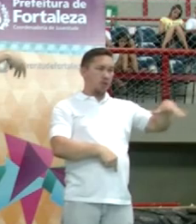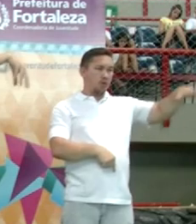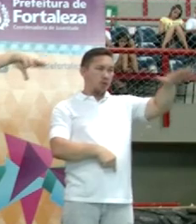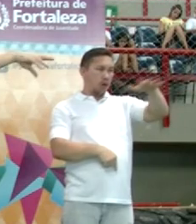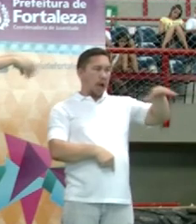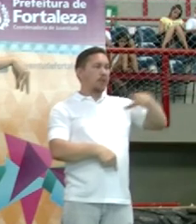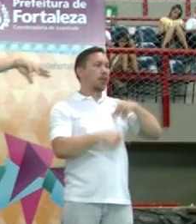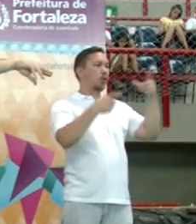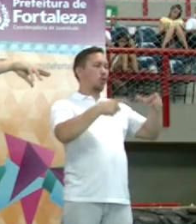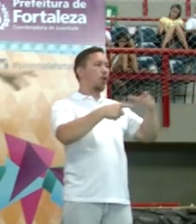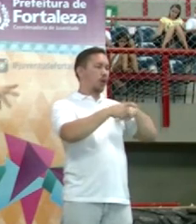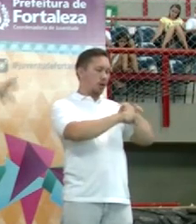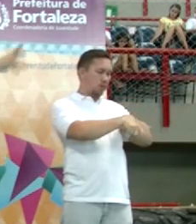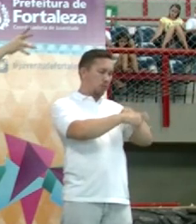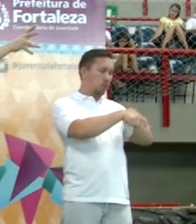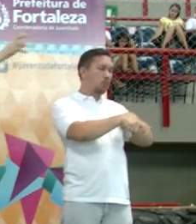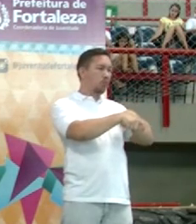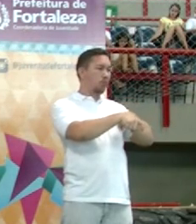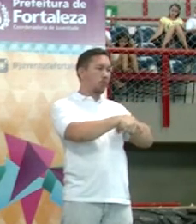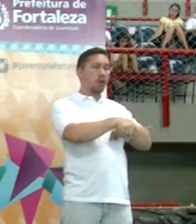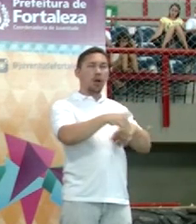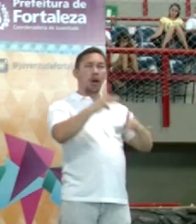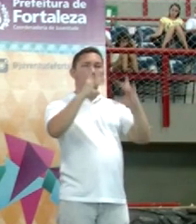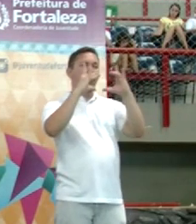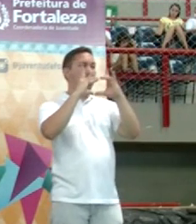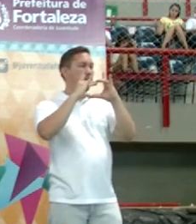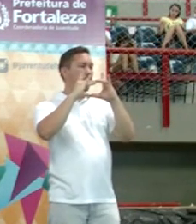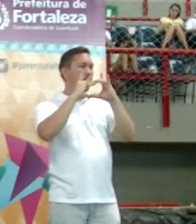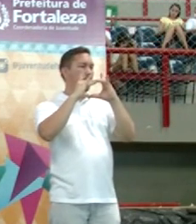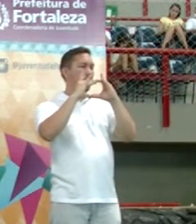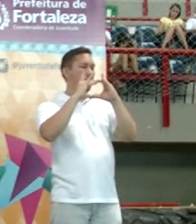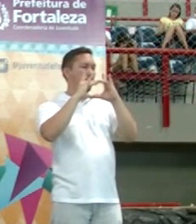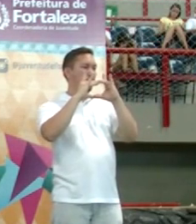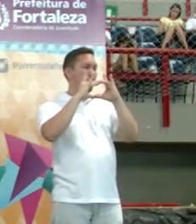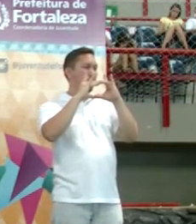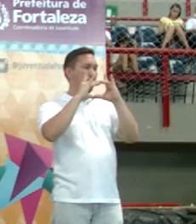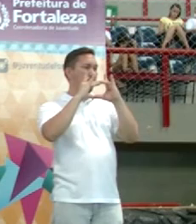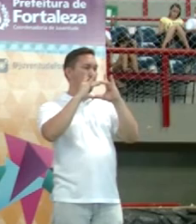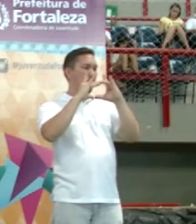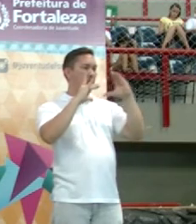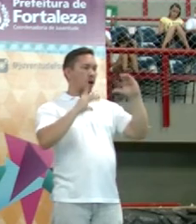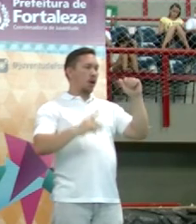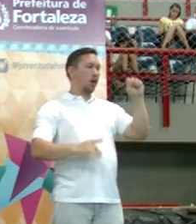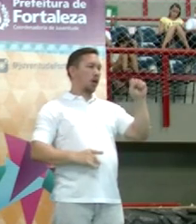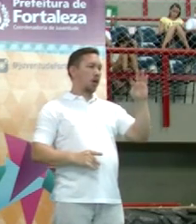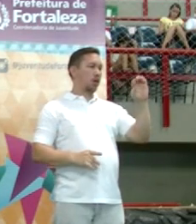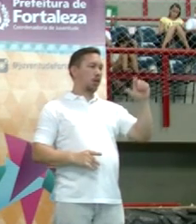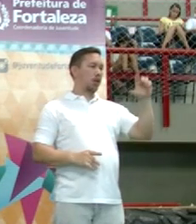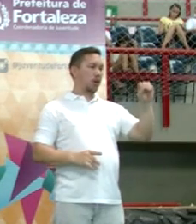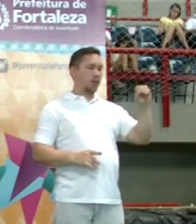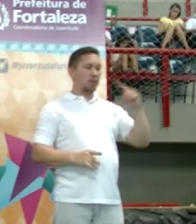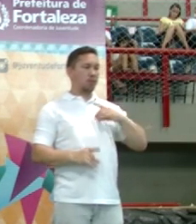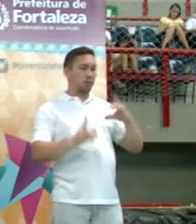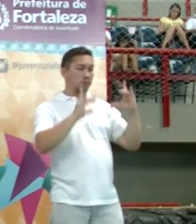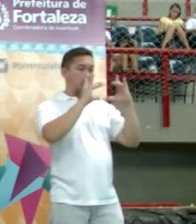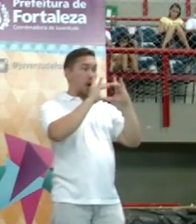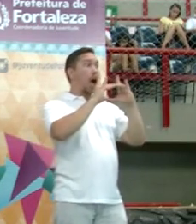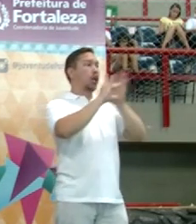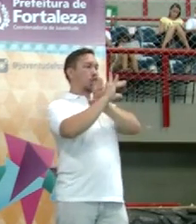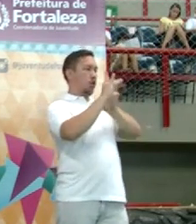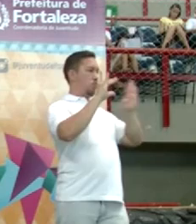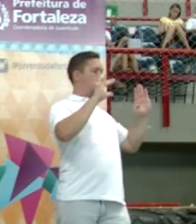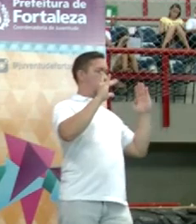área agrícola e vai ter o castelo. Entenda, eu estou me protegendo com o quê? Um